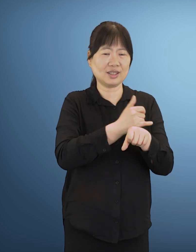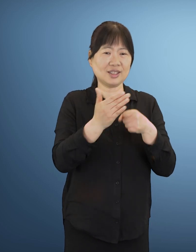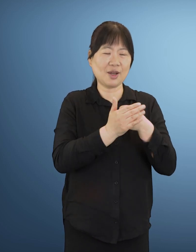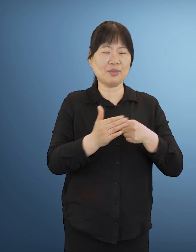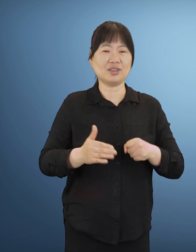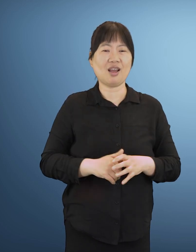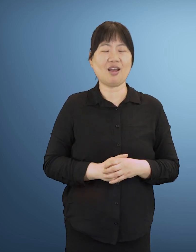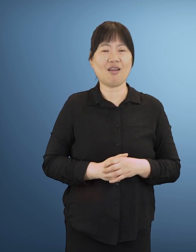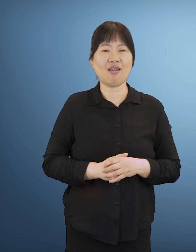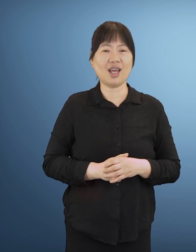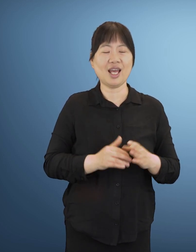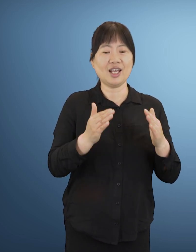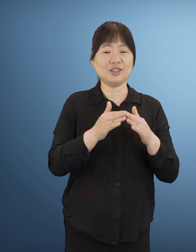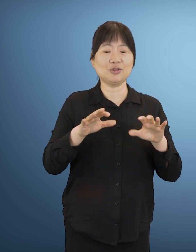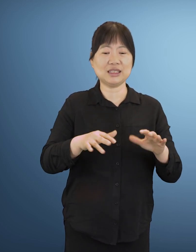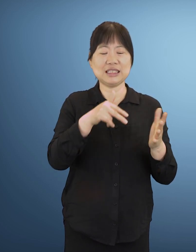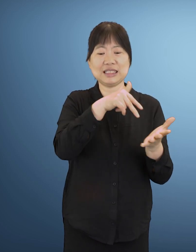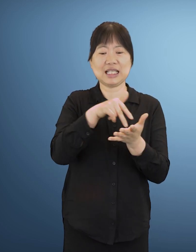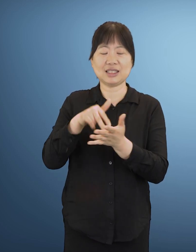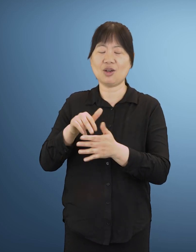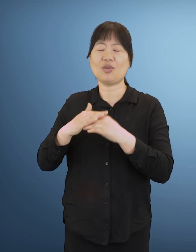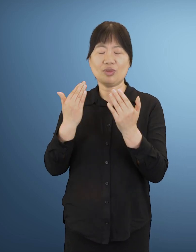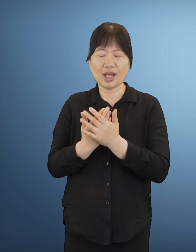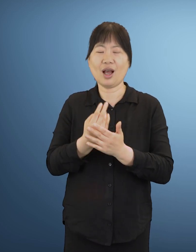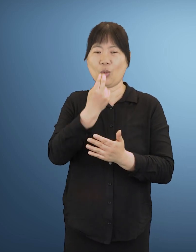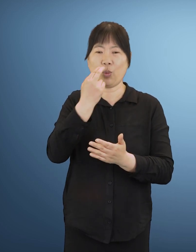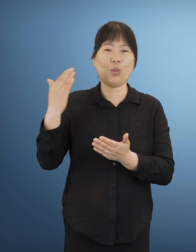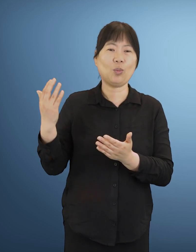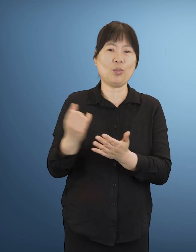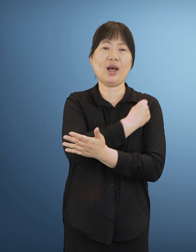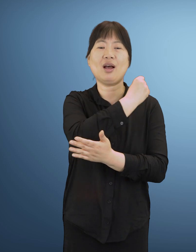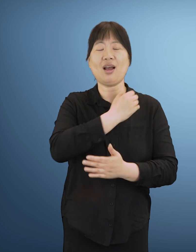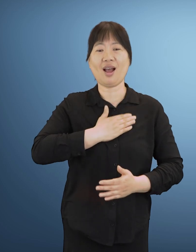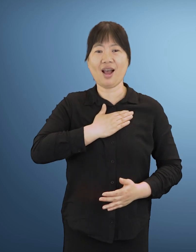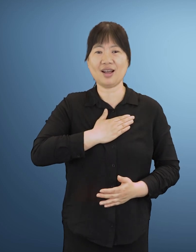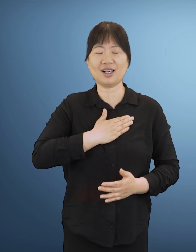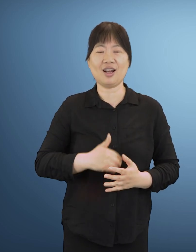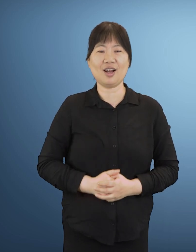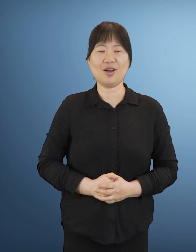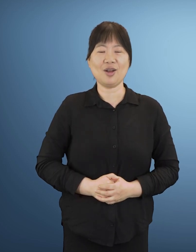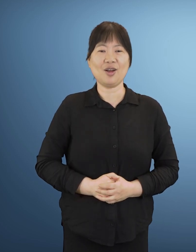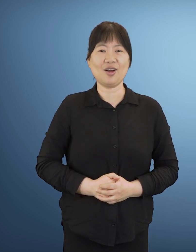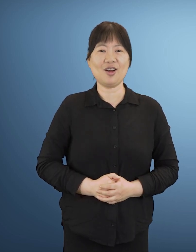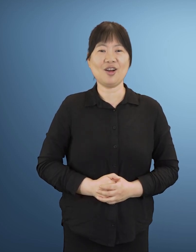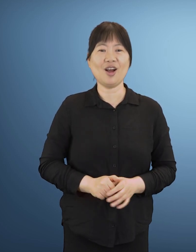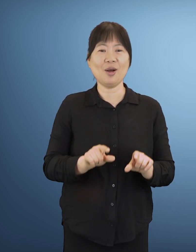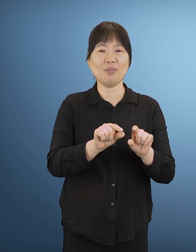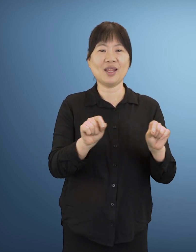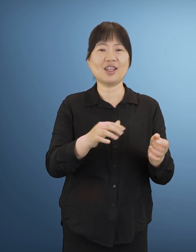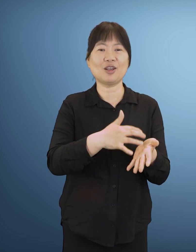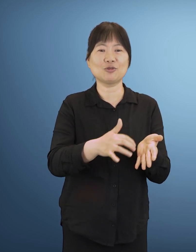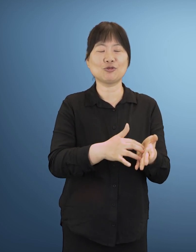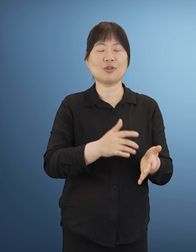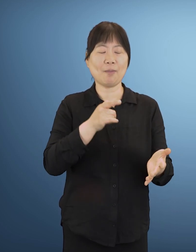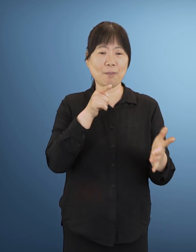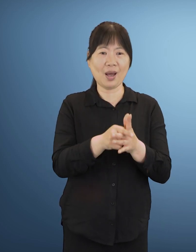집에 사정, 어느 집에 오늘 무슨 반찬하고 떡이 몇 개인 것까지 다 안단